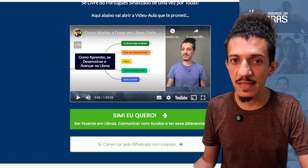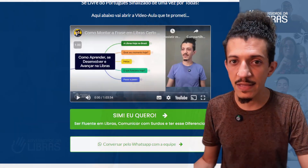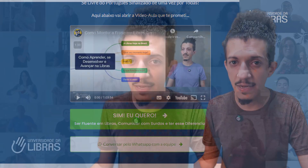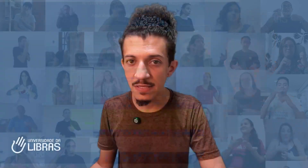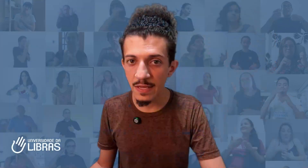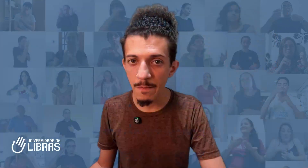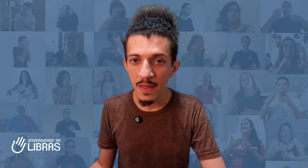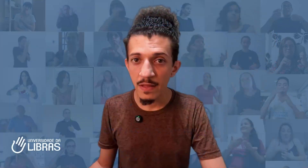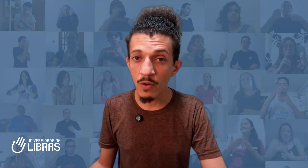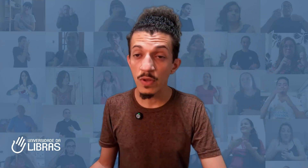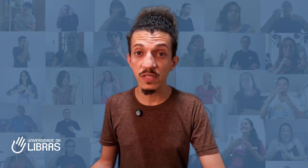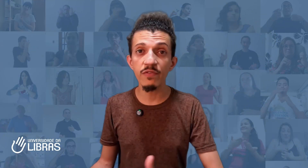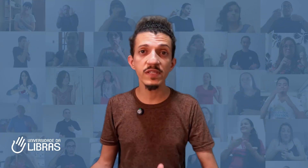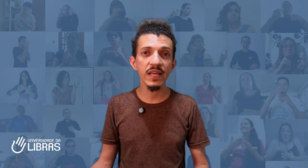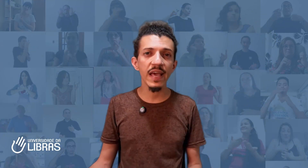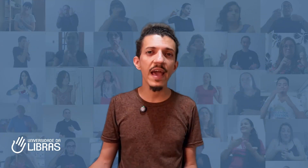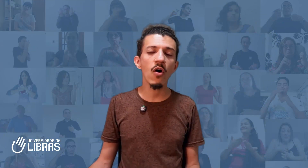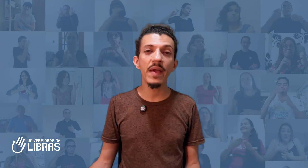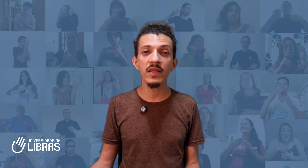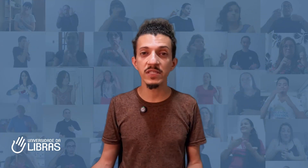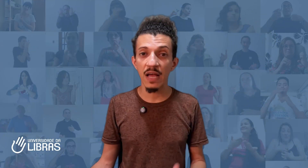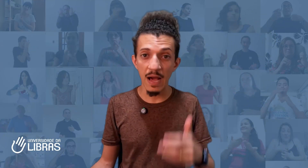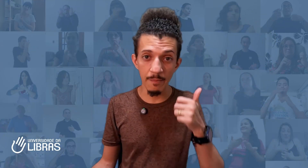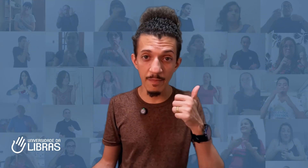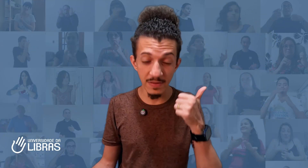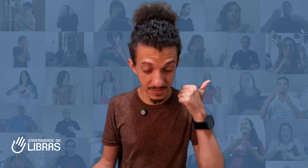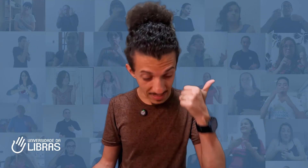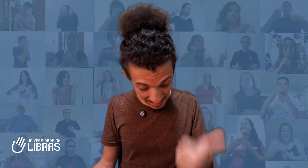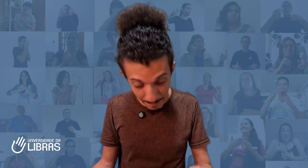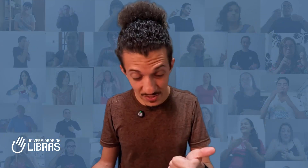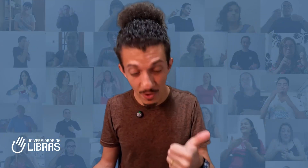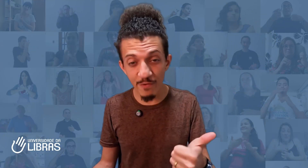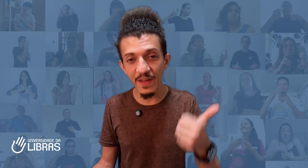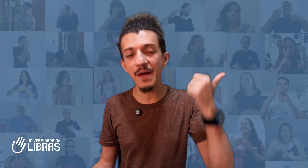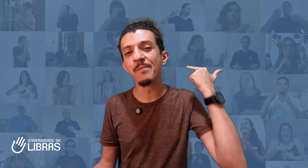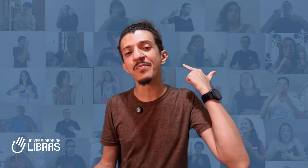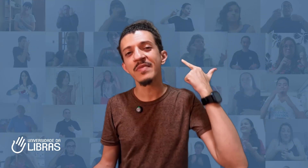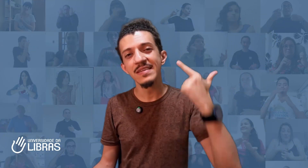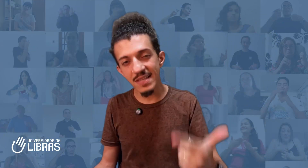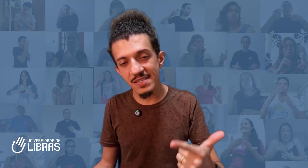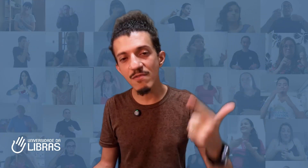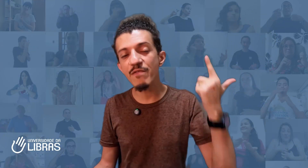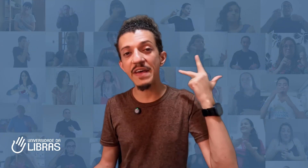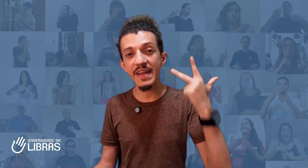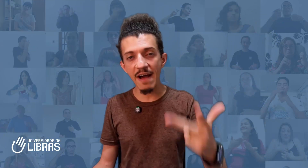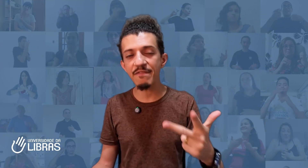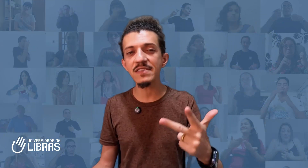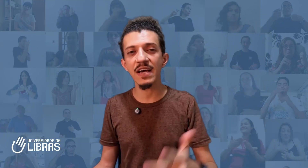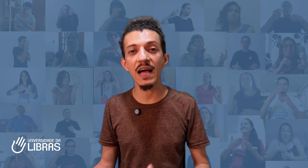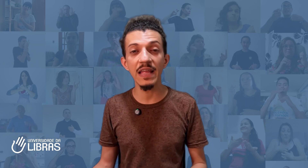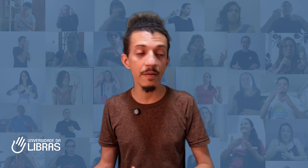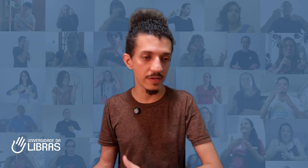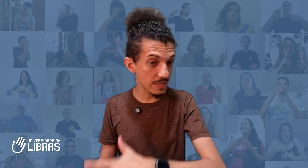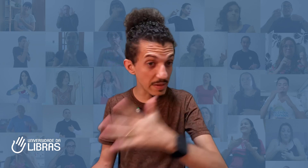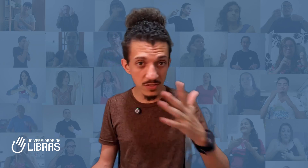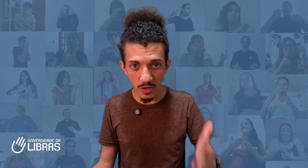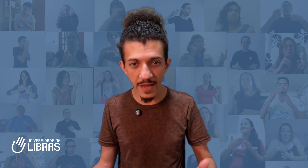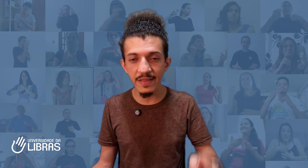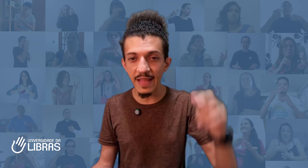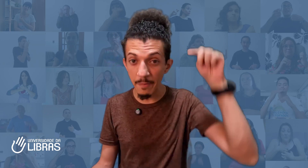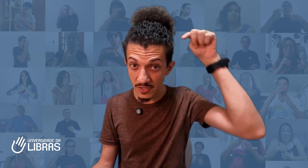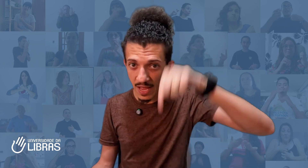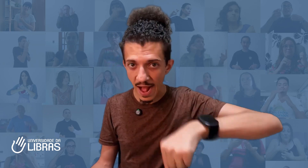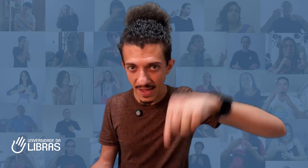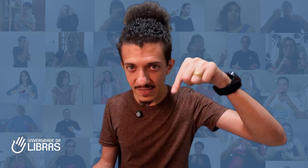mais detalhes aí. Então, se você quer realmente absorver, se desenvolver e avançar na Libras, até mesmo se tornar